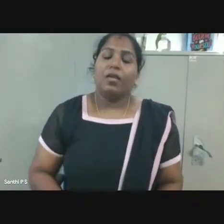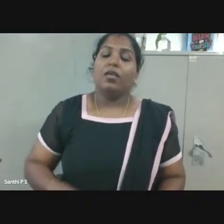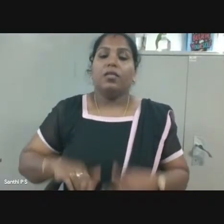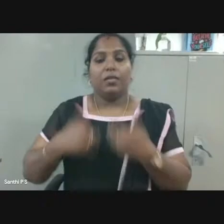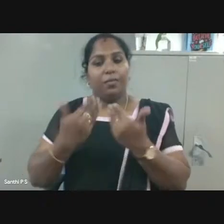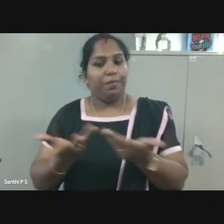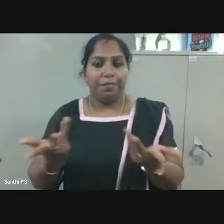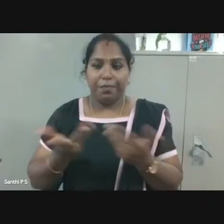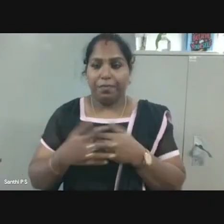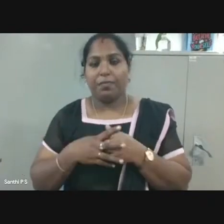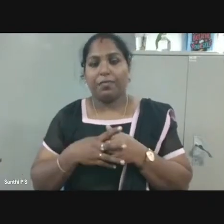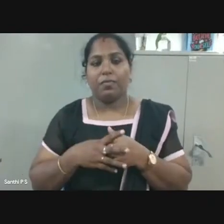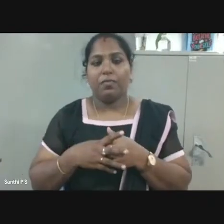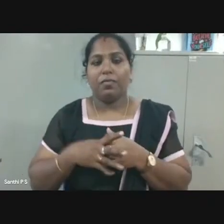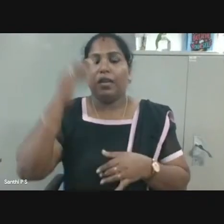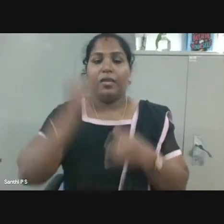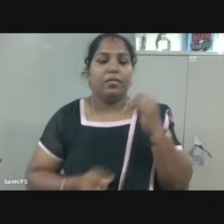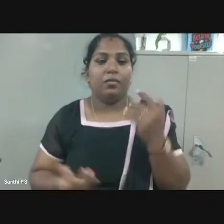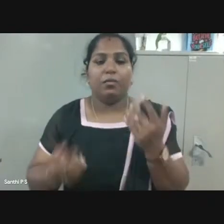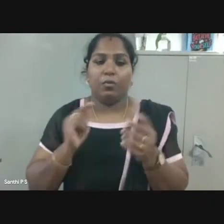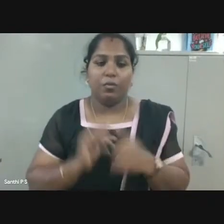നമ്മൾ ഏറ്റവും അവസാനത്തോട്ട് എത്തുമ്പോൾ